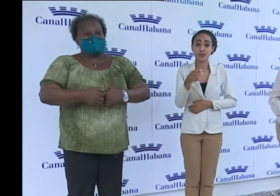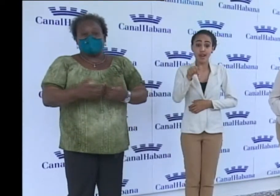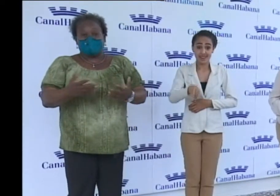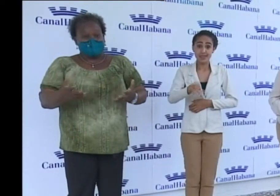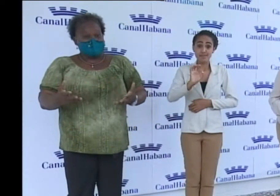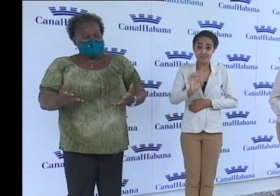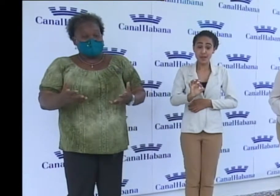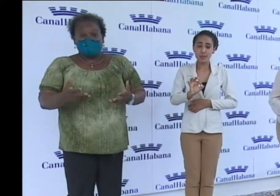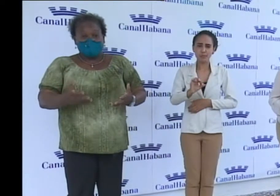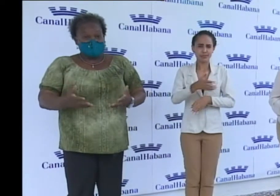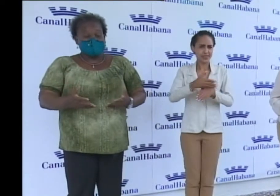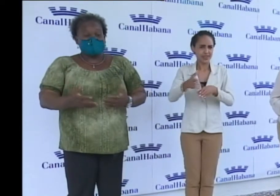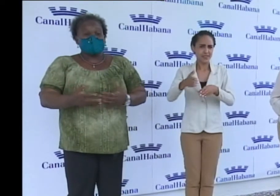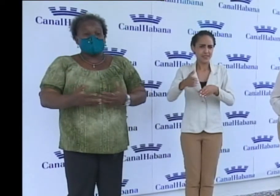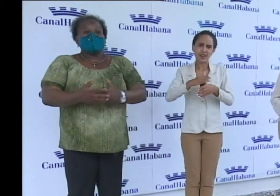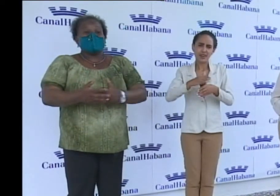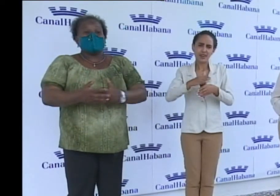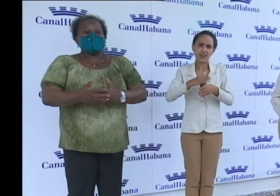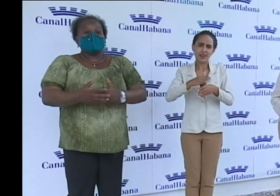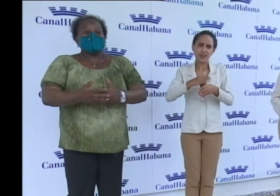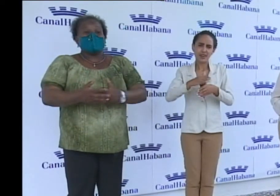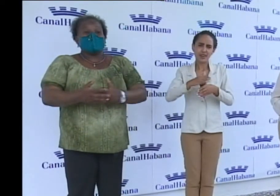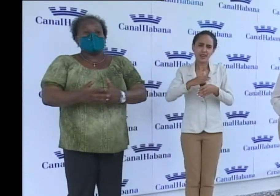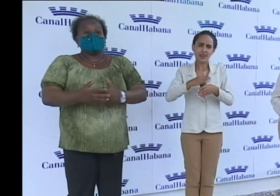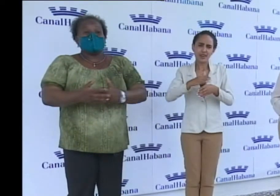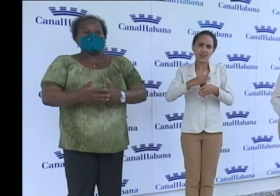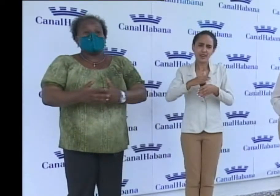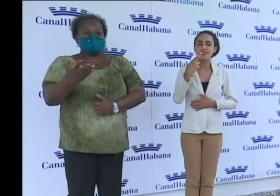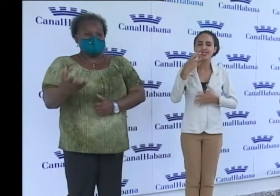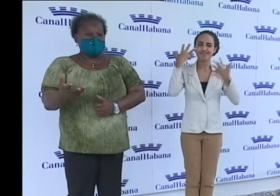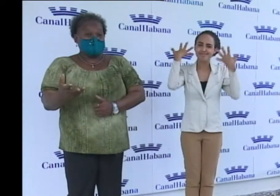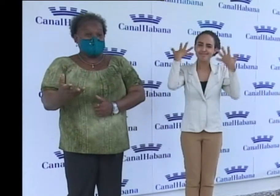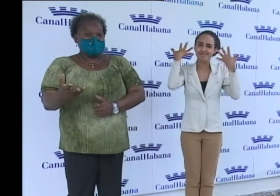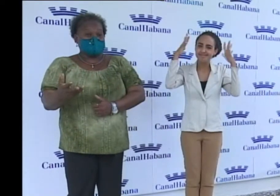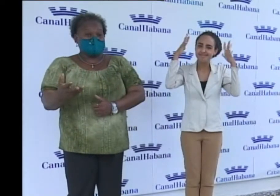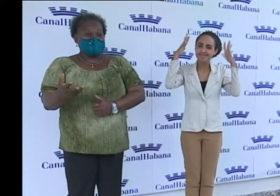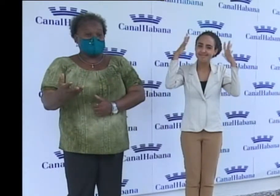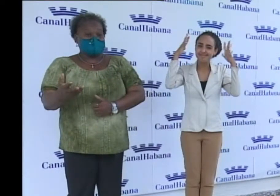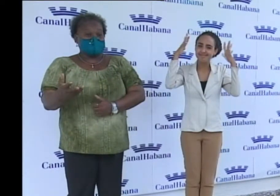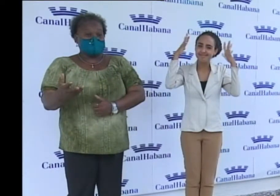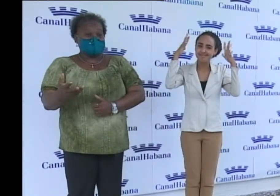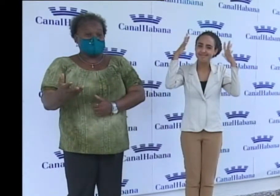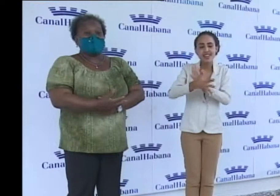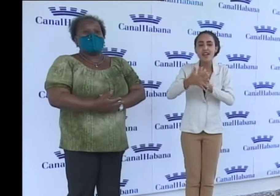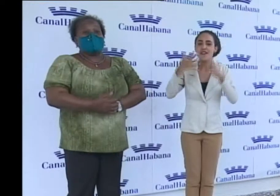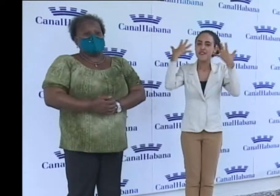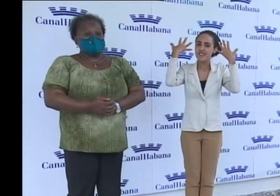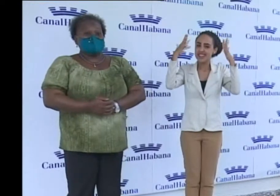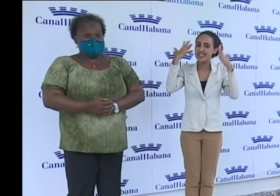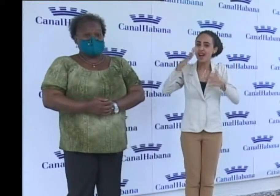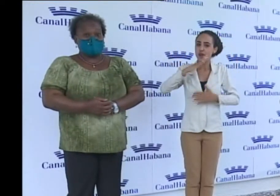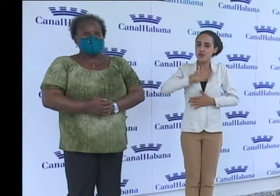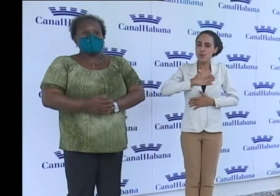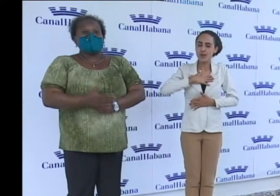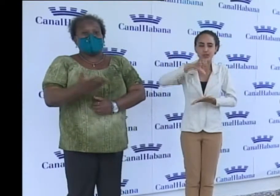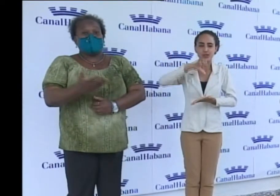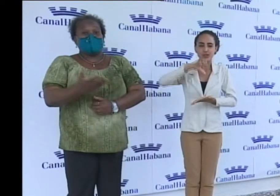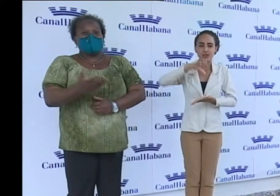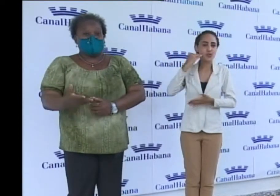por diferentes otras a los intérpretes de lengua de señas. Muchísimas felicidades, muchísimas felicidades a nuestro centro, que permite también